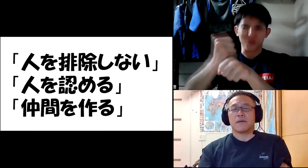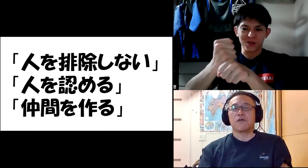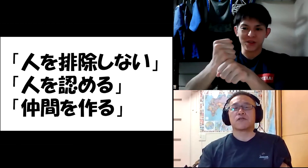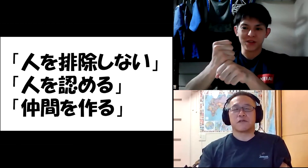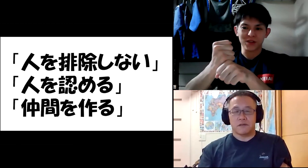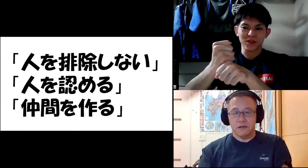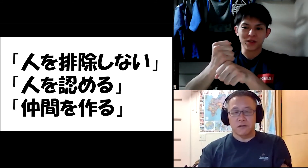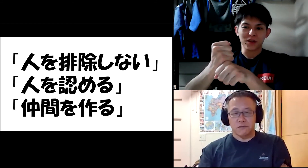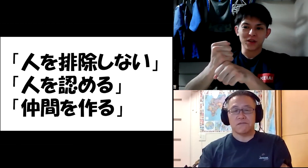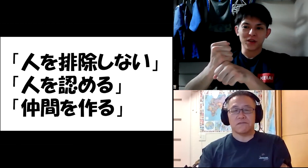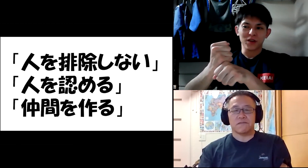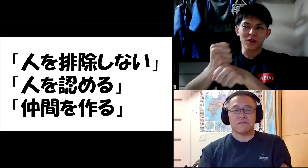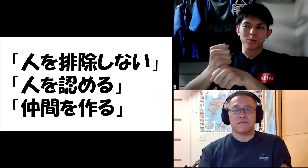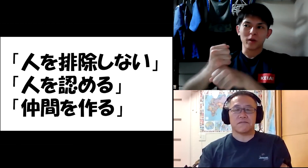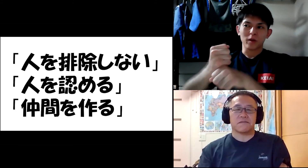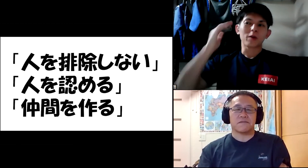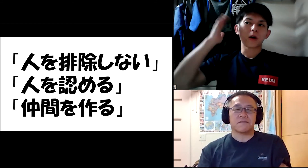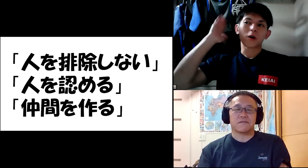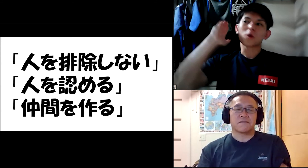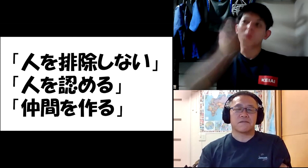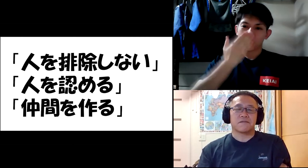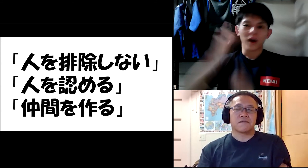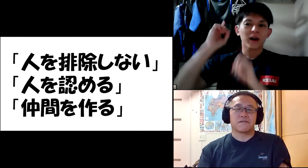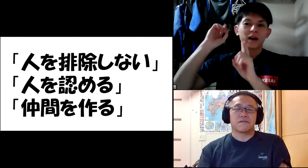で、仲間を作る。